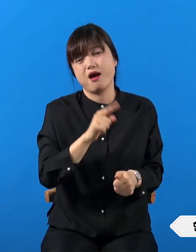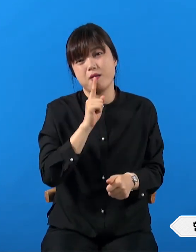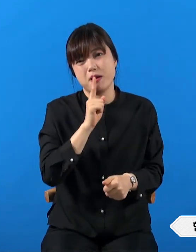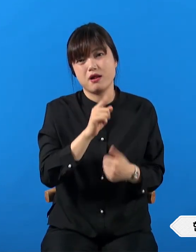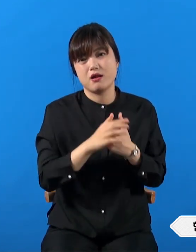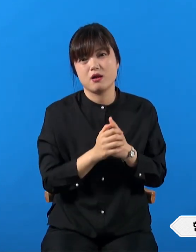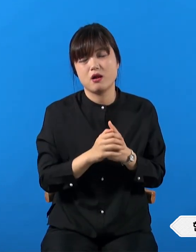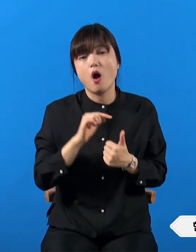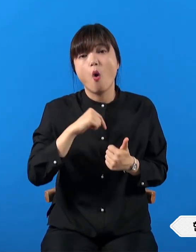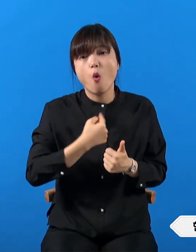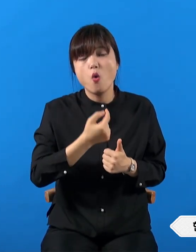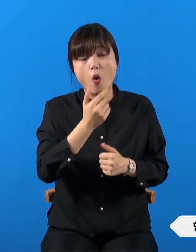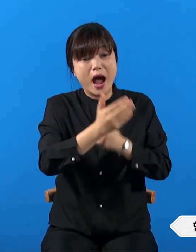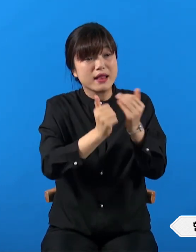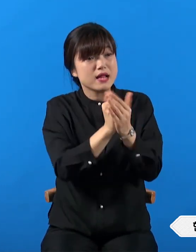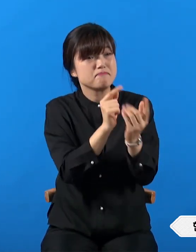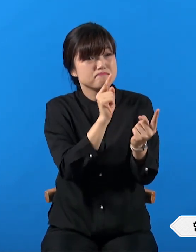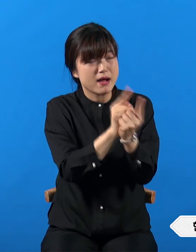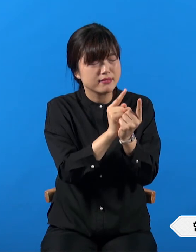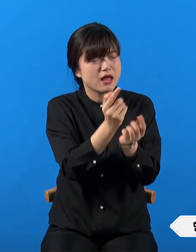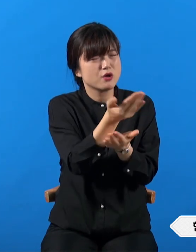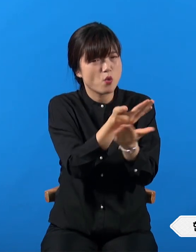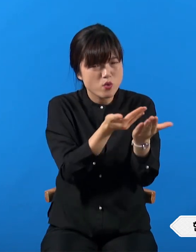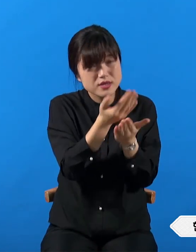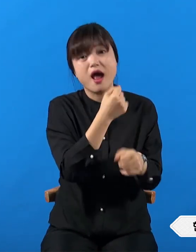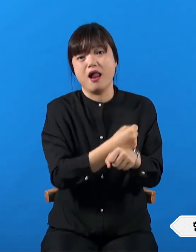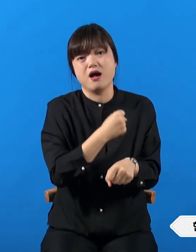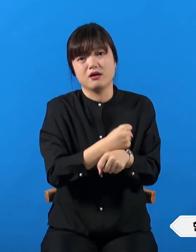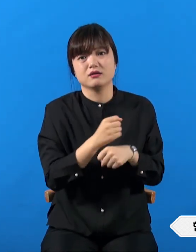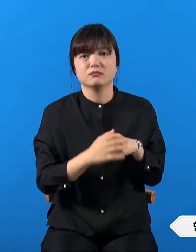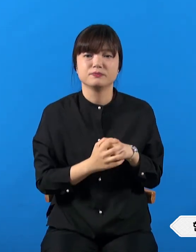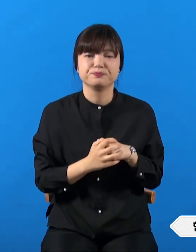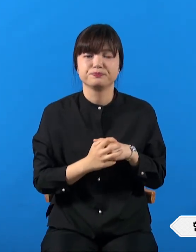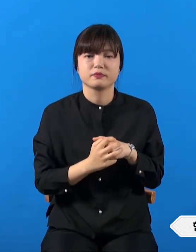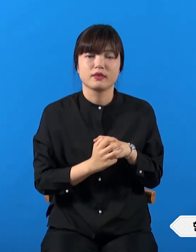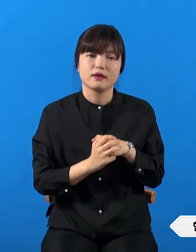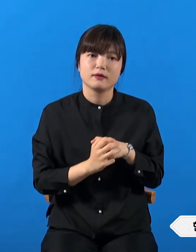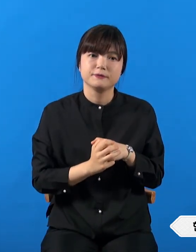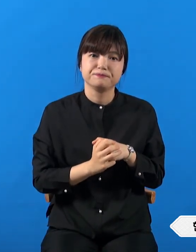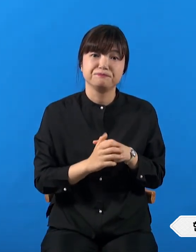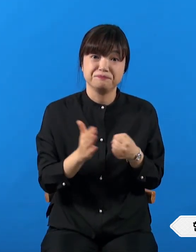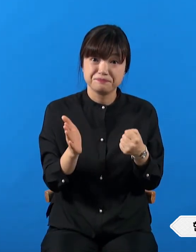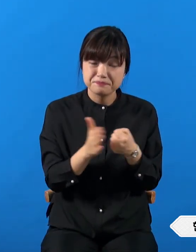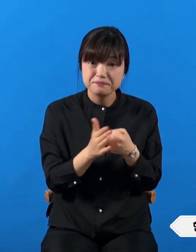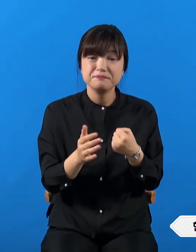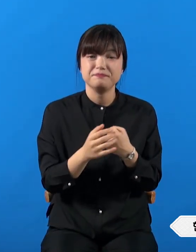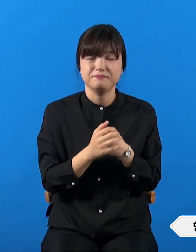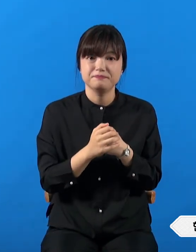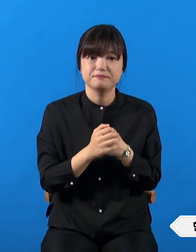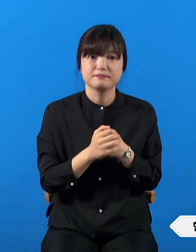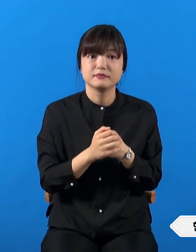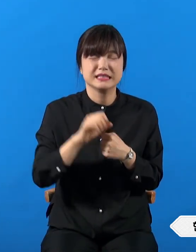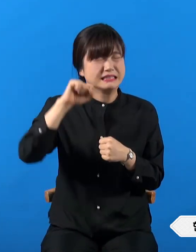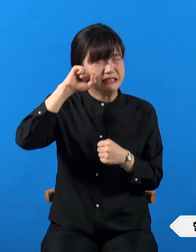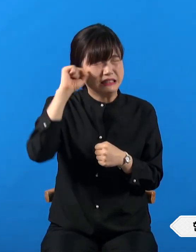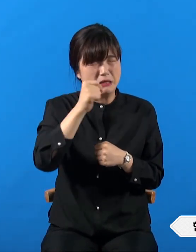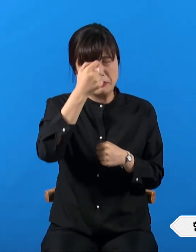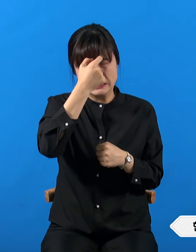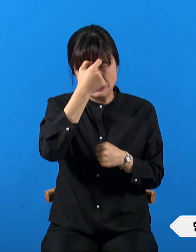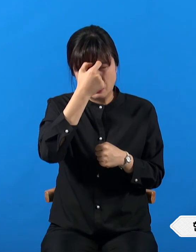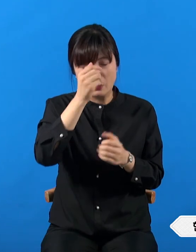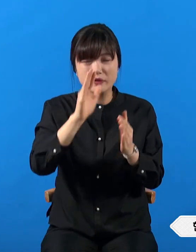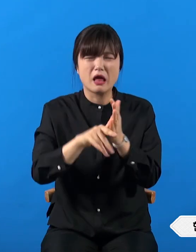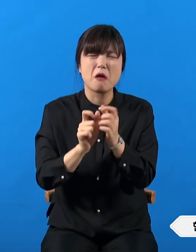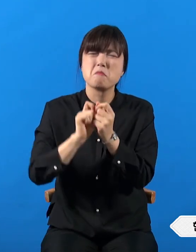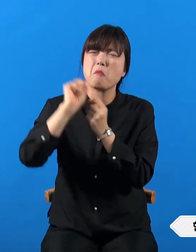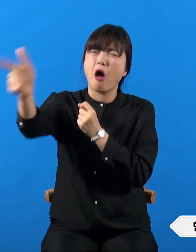말입니다. 홀로 하나님을 만나 교제하라. 그래서 여러분, 새벽 기도